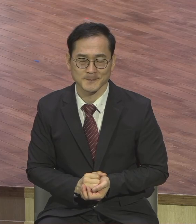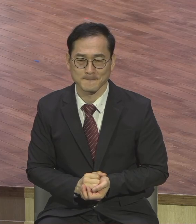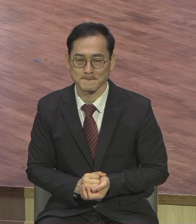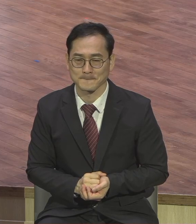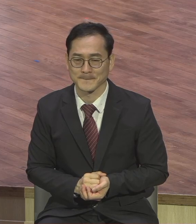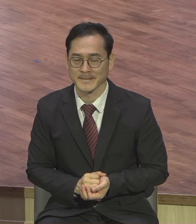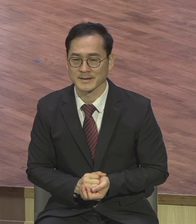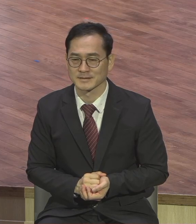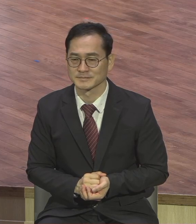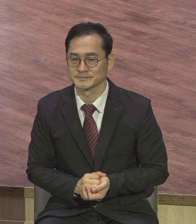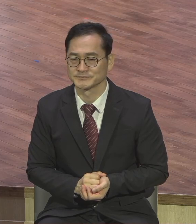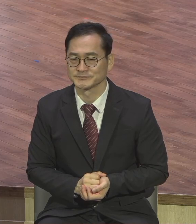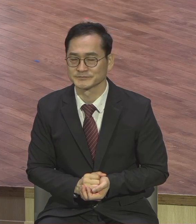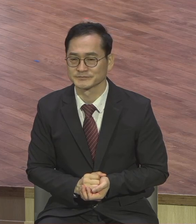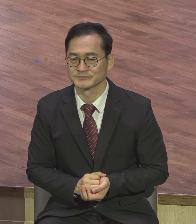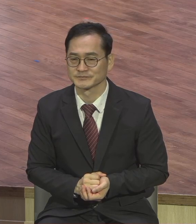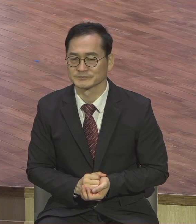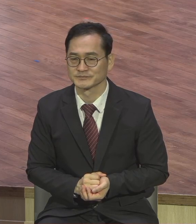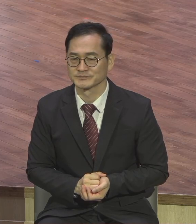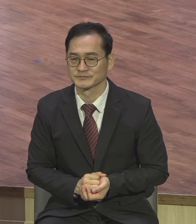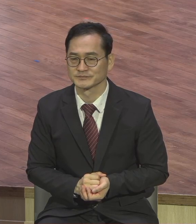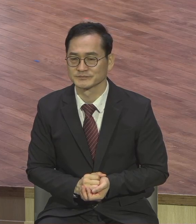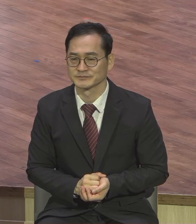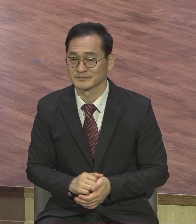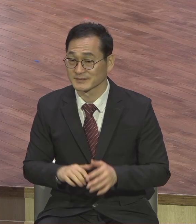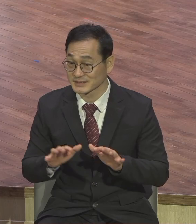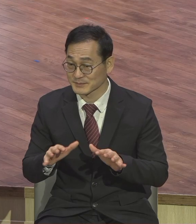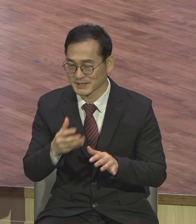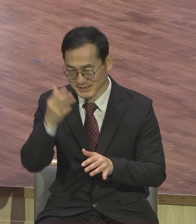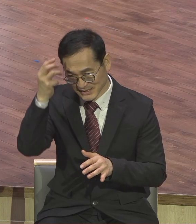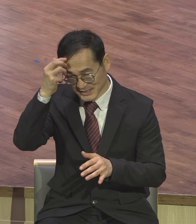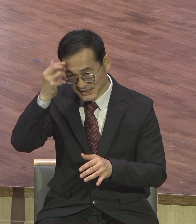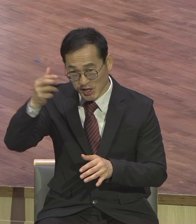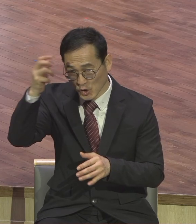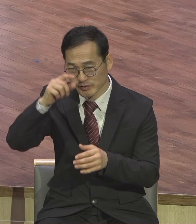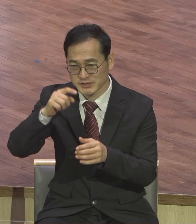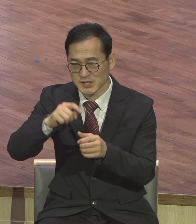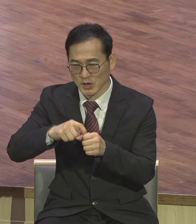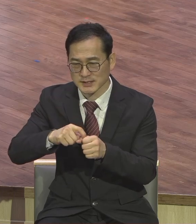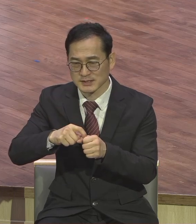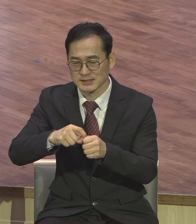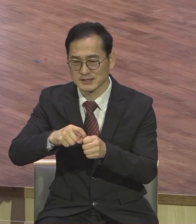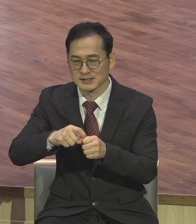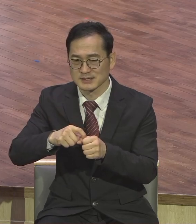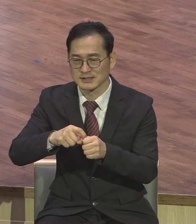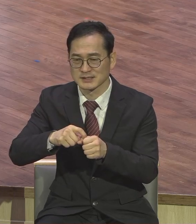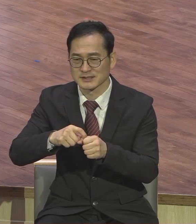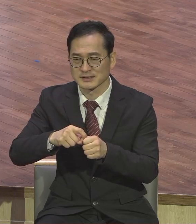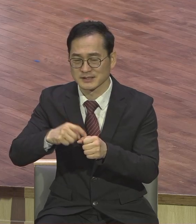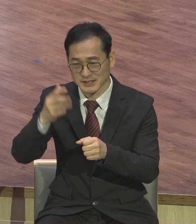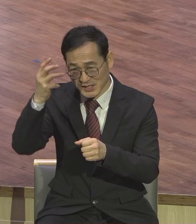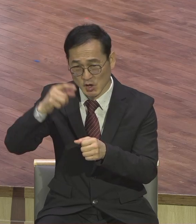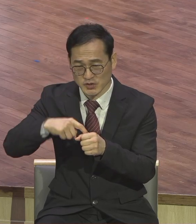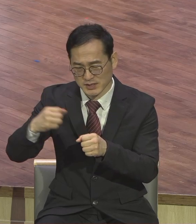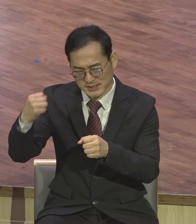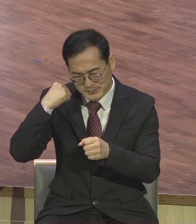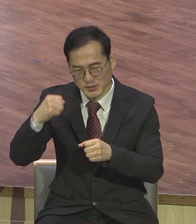이제는요 영적 세계를 주도하는 삶을 살아야 돼요. 영적인 세계.